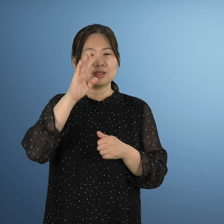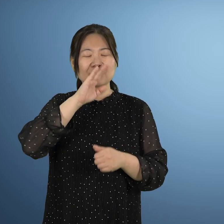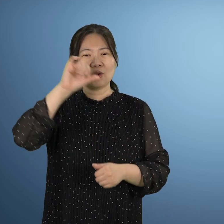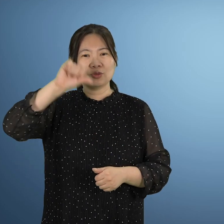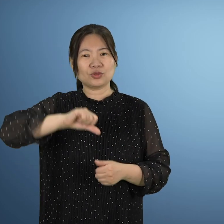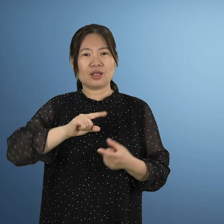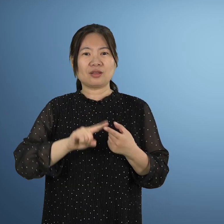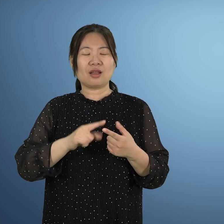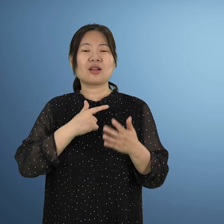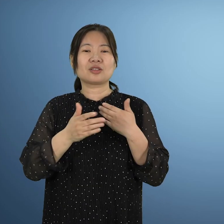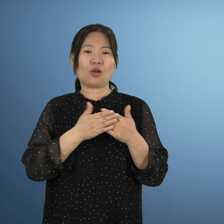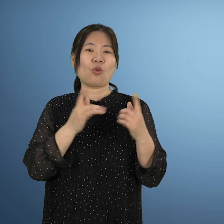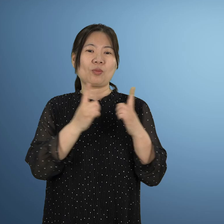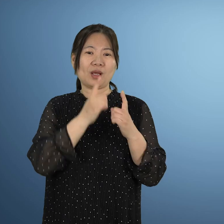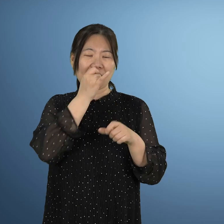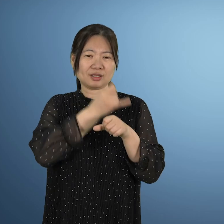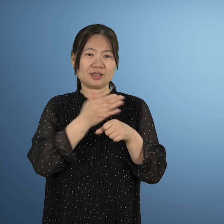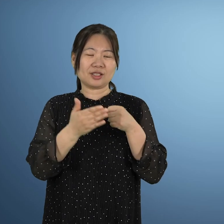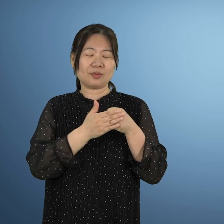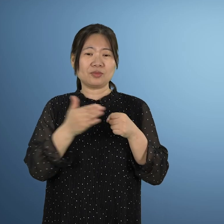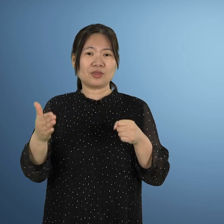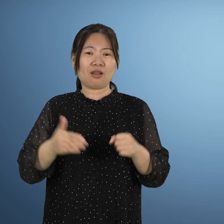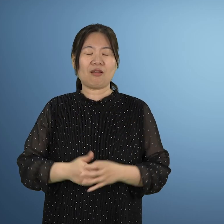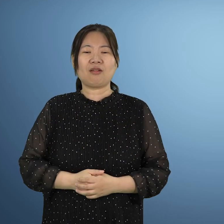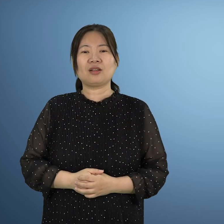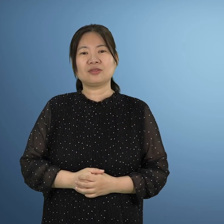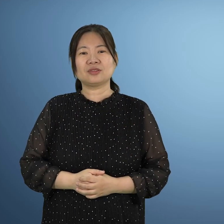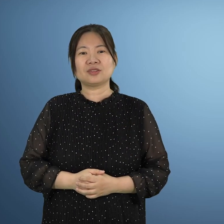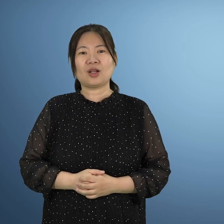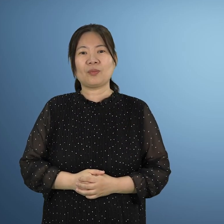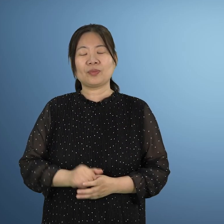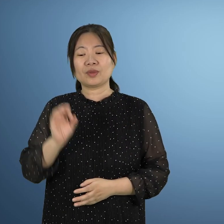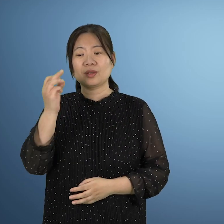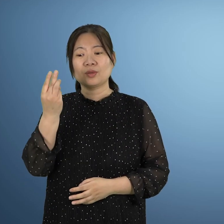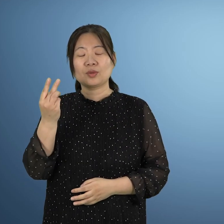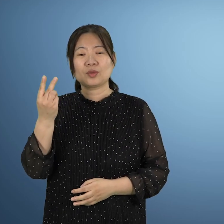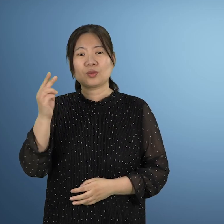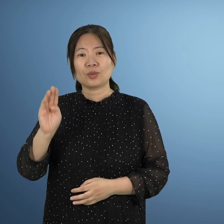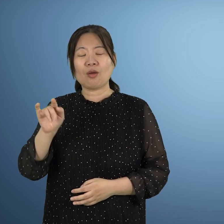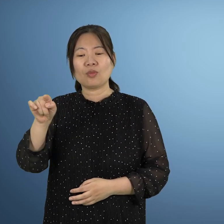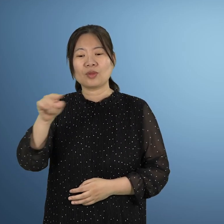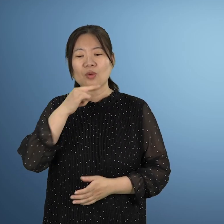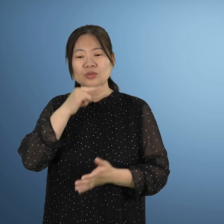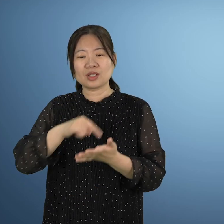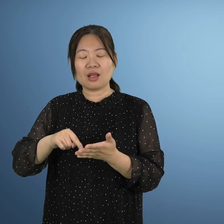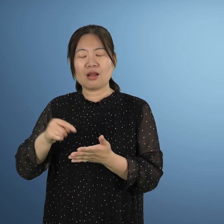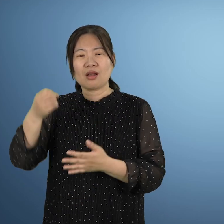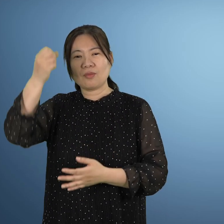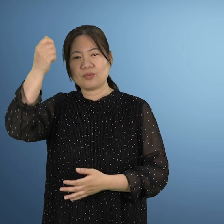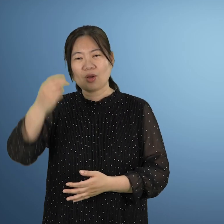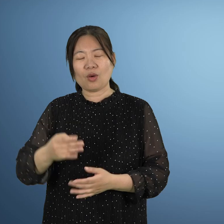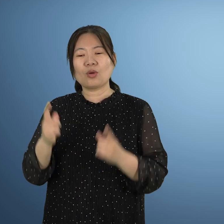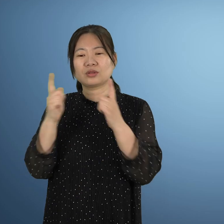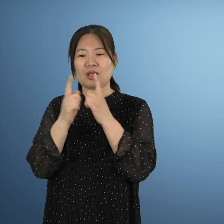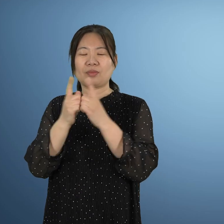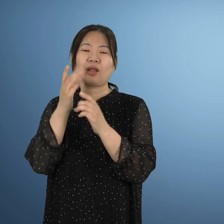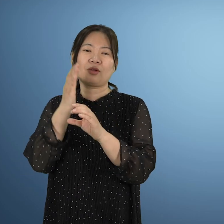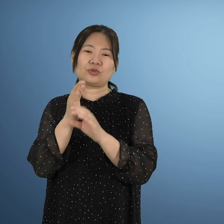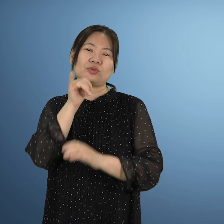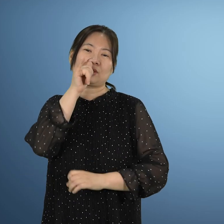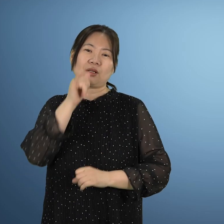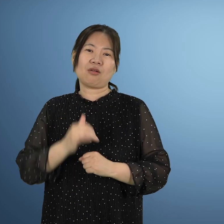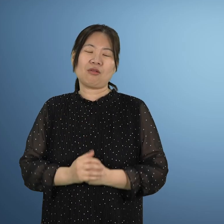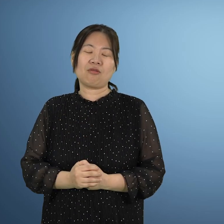저주를 겪을 짓을 했으니까 욥 너도 이렇게 재난을 거듭 겪고 있는 게 아니겠는가?